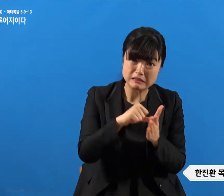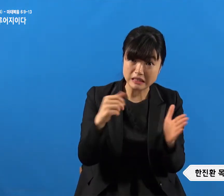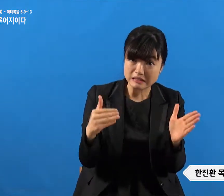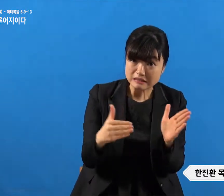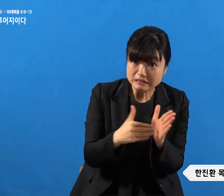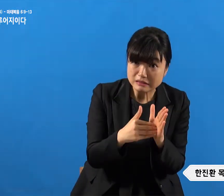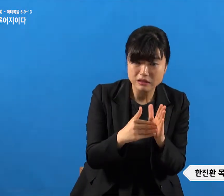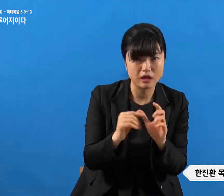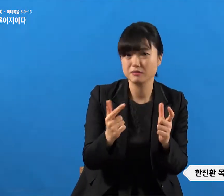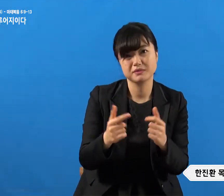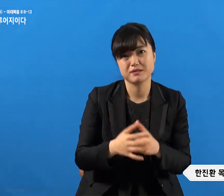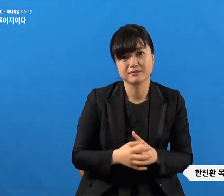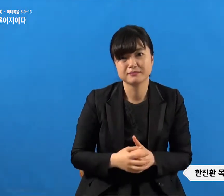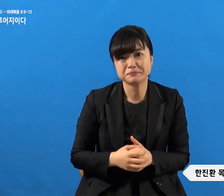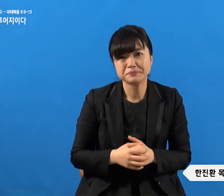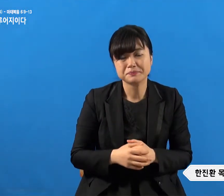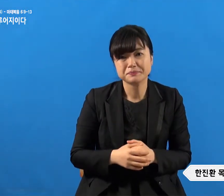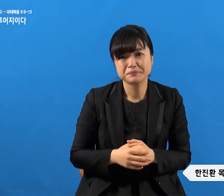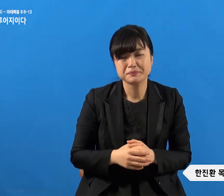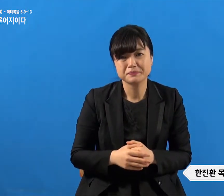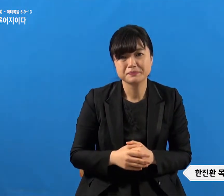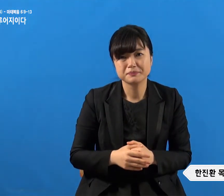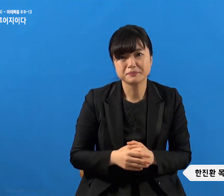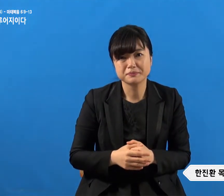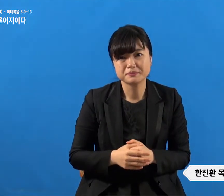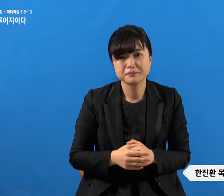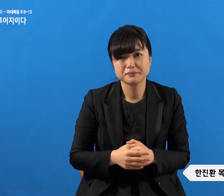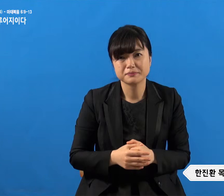지금 끝나는 것이 아닙니다.